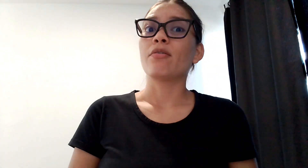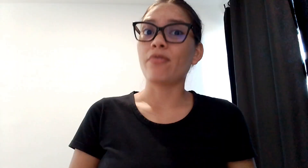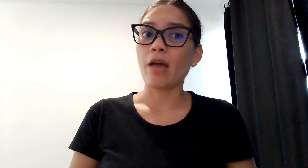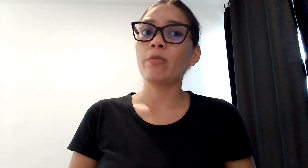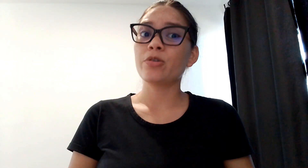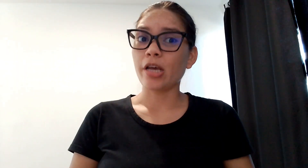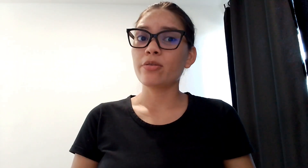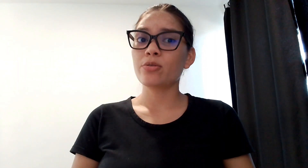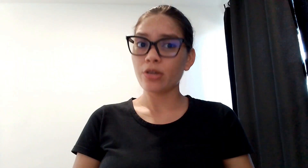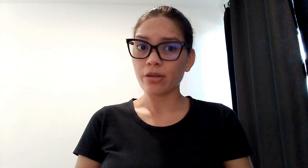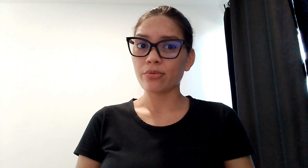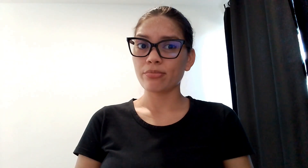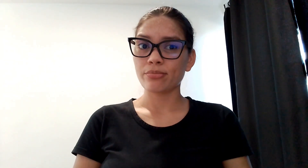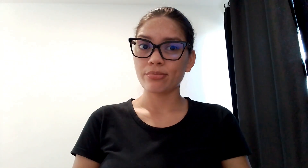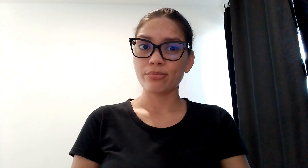Verbo, objeto e sujeito.